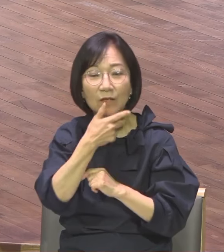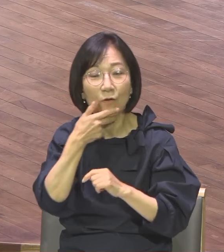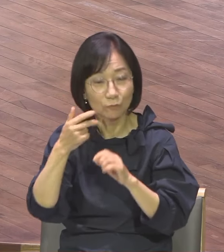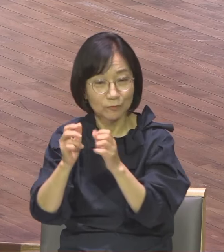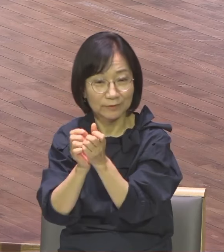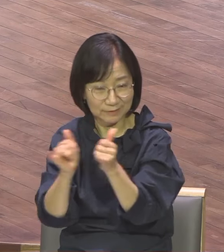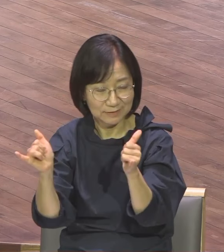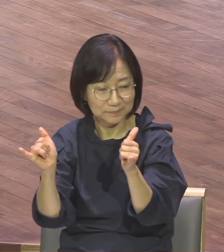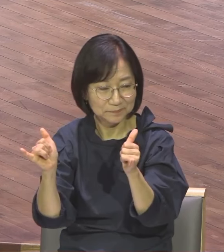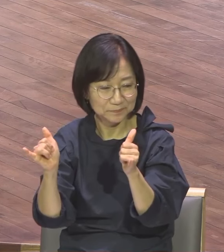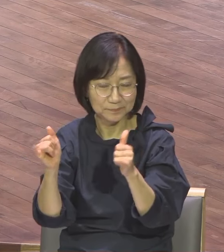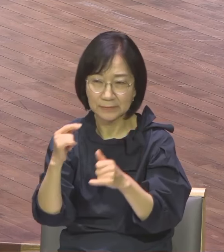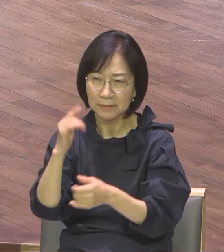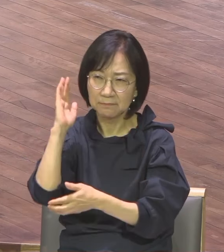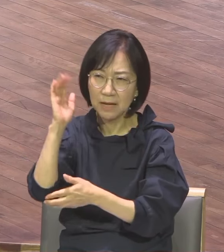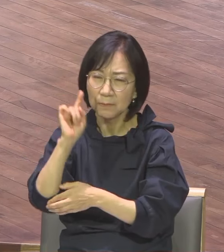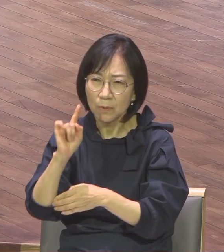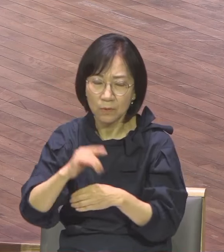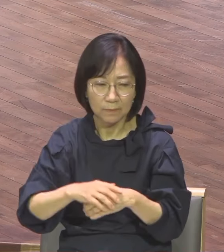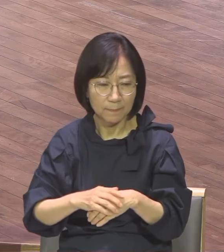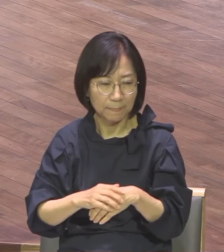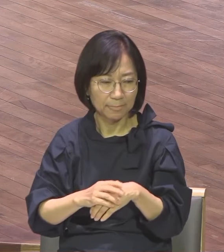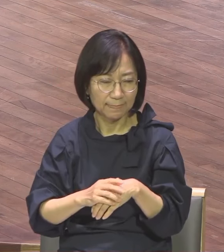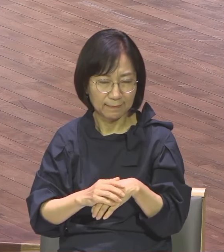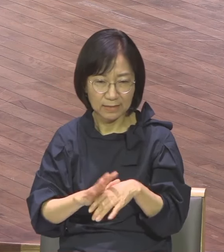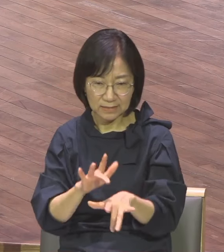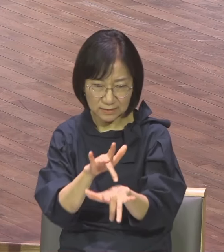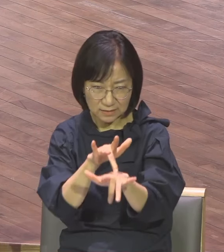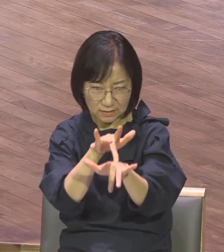합니까? 사단의 최고의